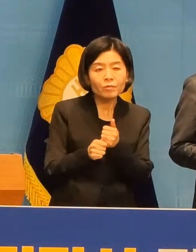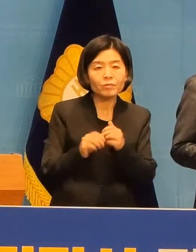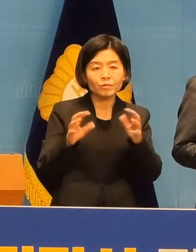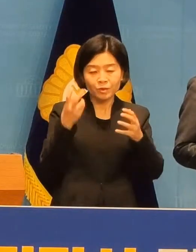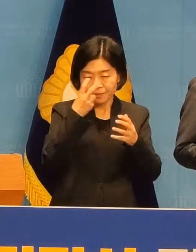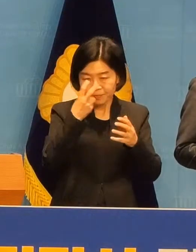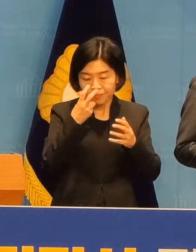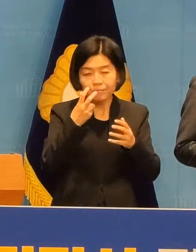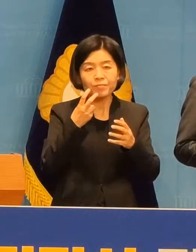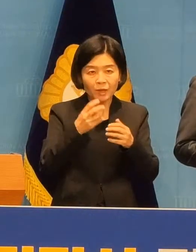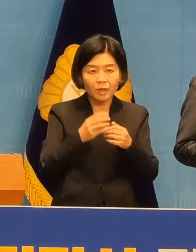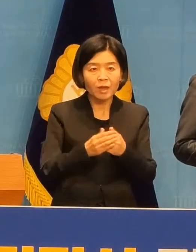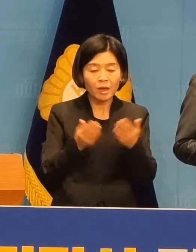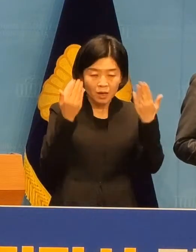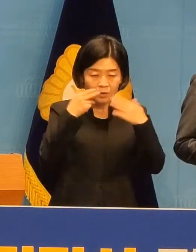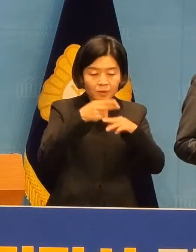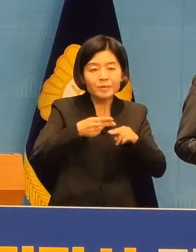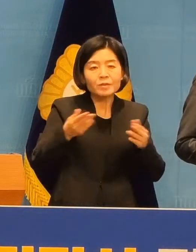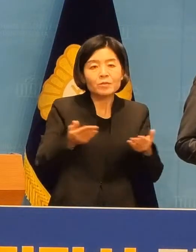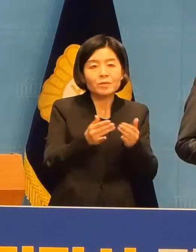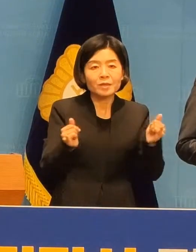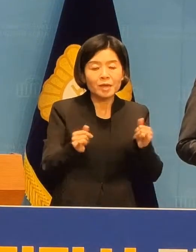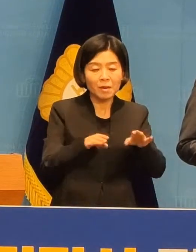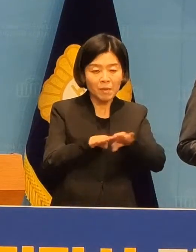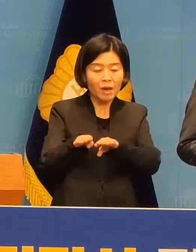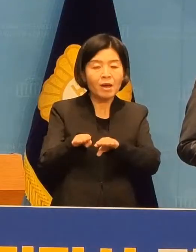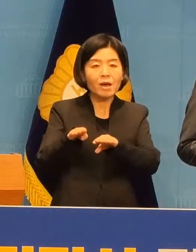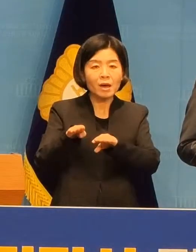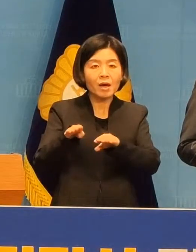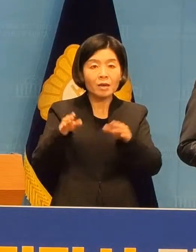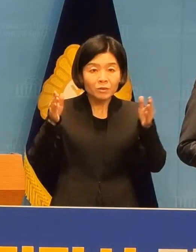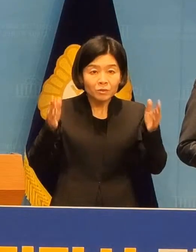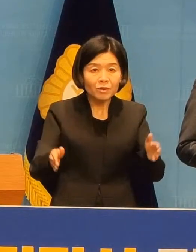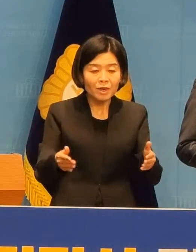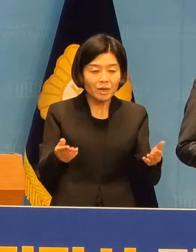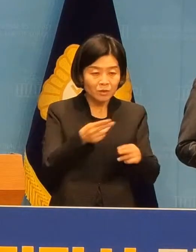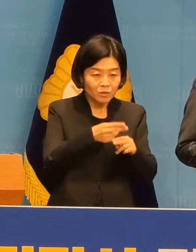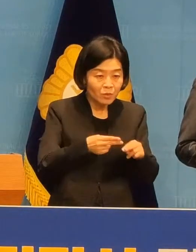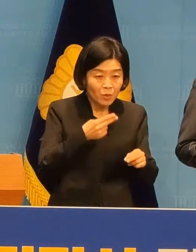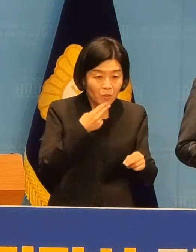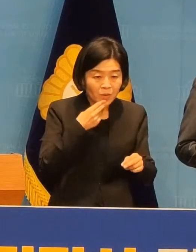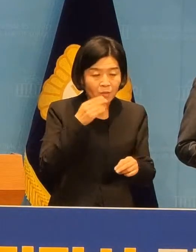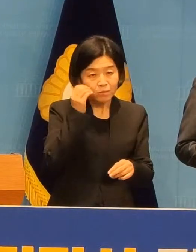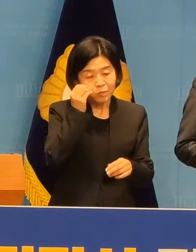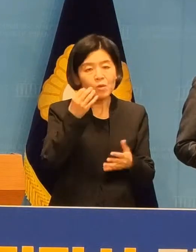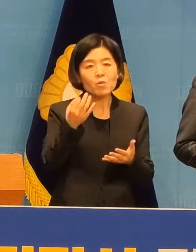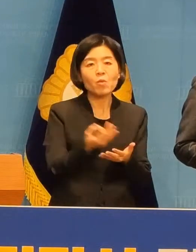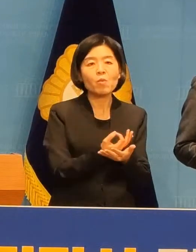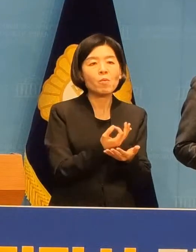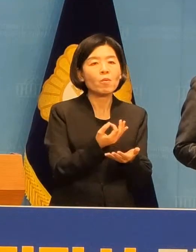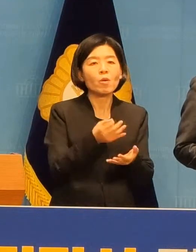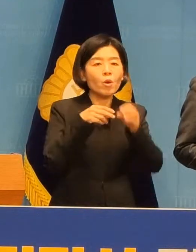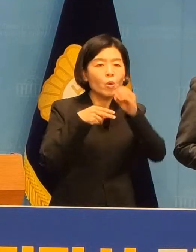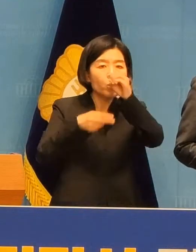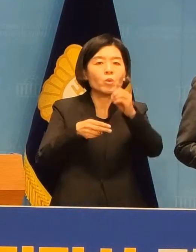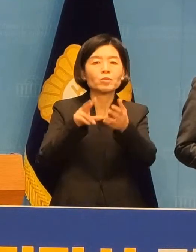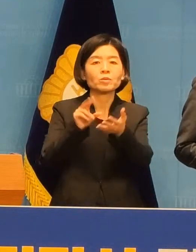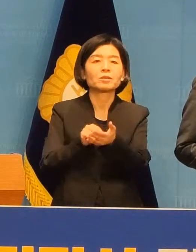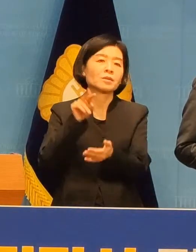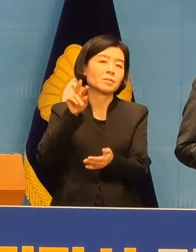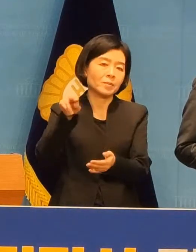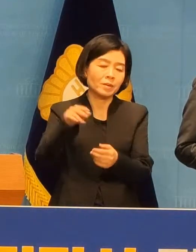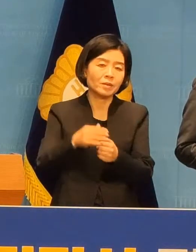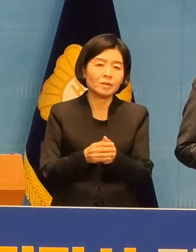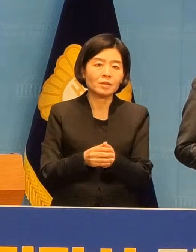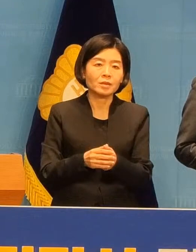국정감사에서 학교 급식 노동자의 방학 중 무임금 문제를 집중적으로 제기했습니다. 이를 위해 의원실